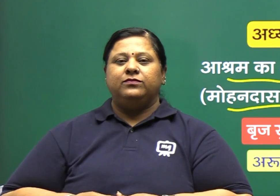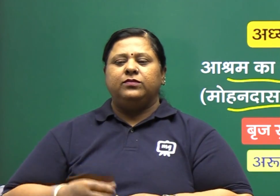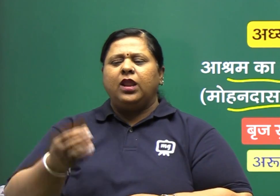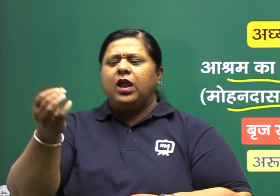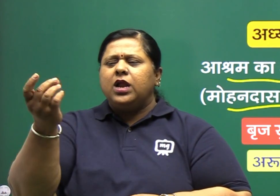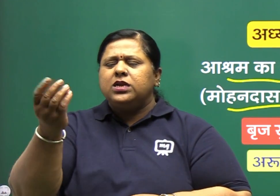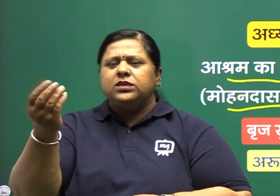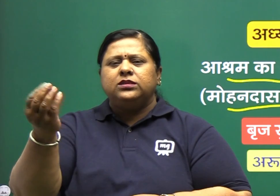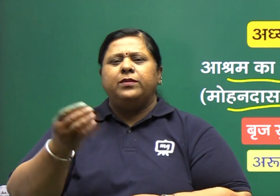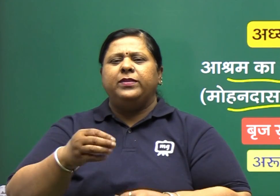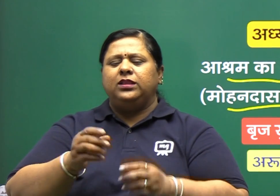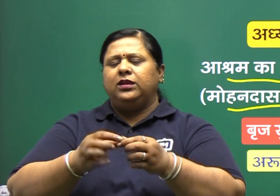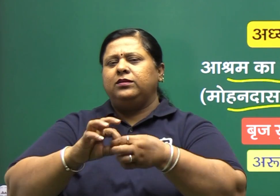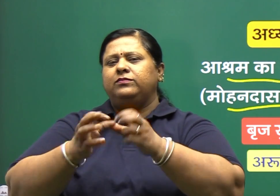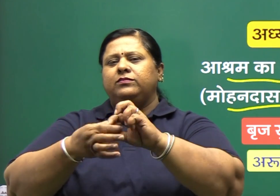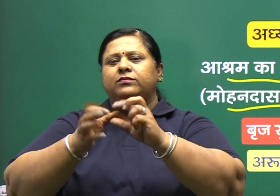खर्च संबंधी